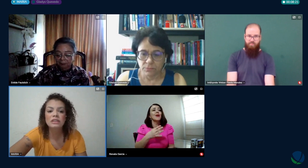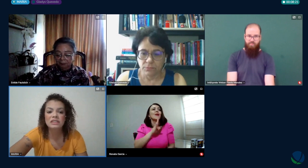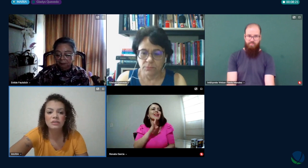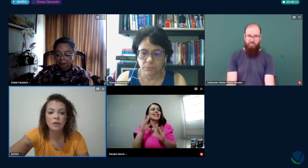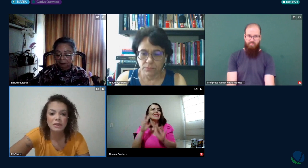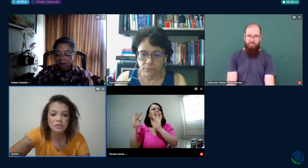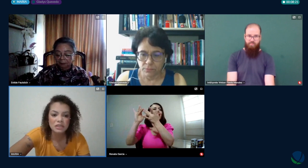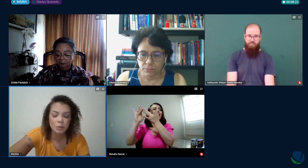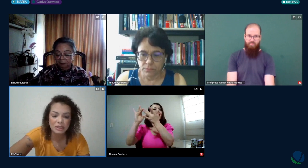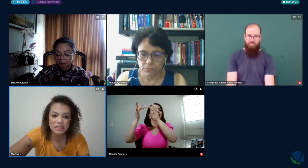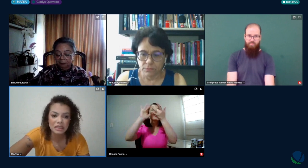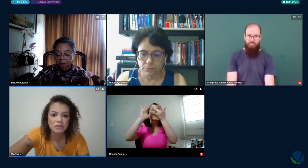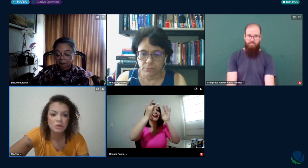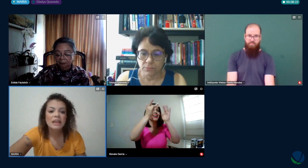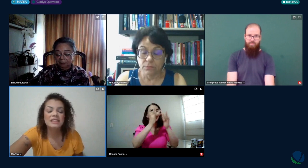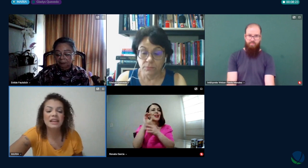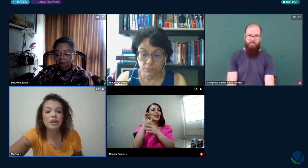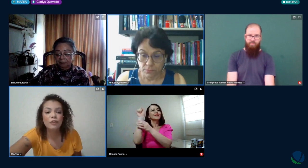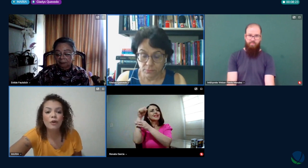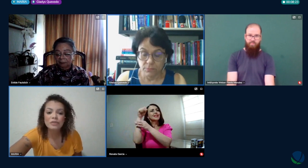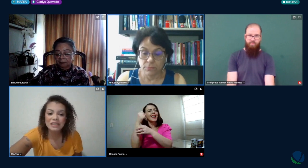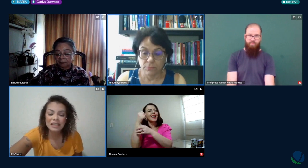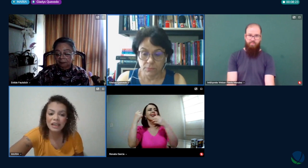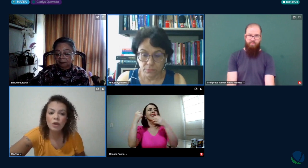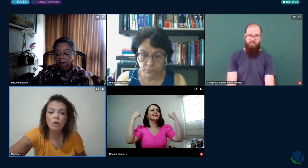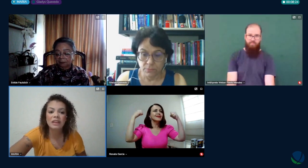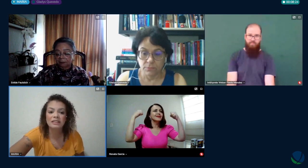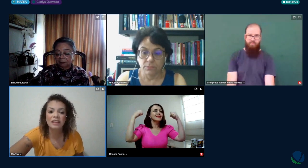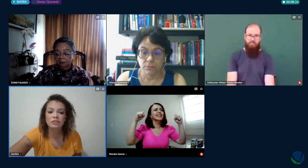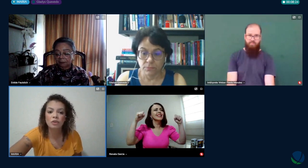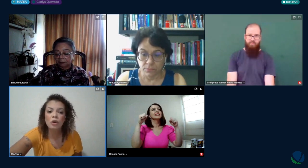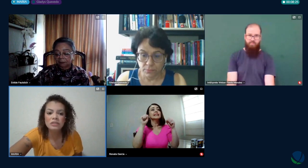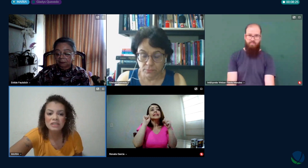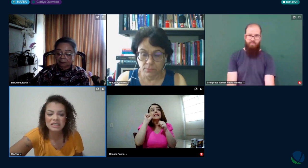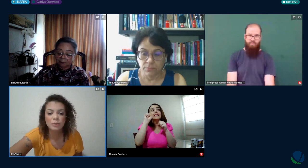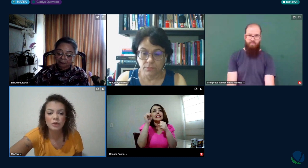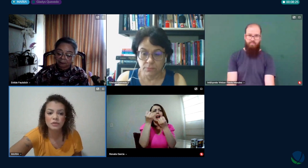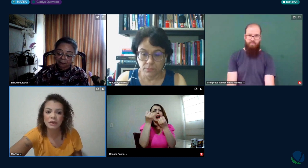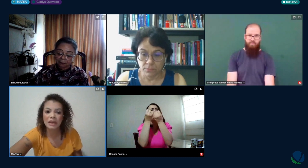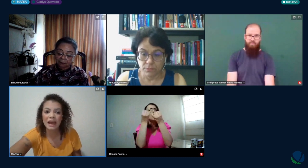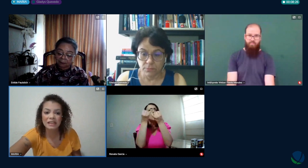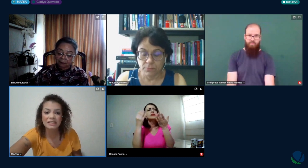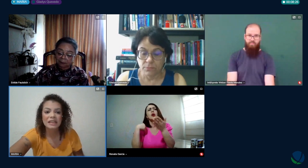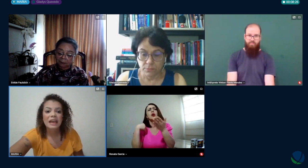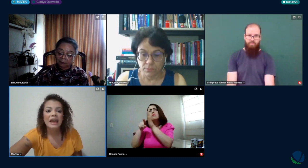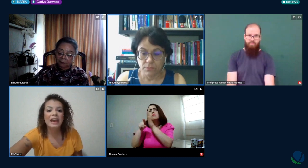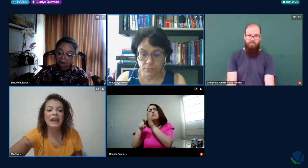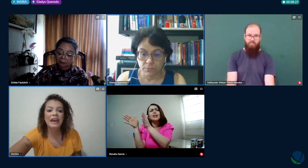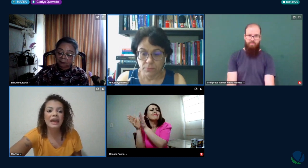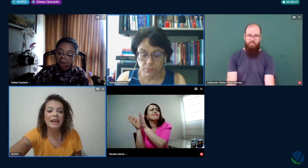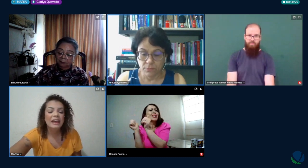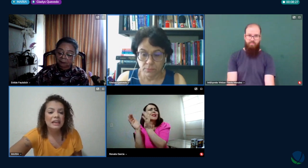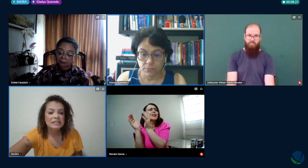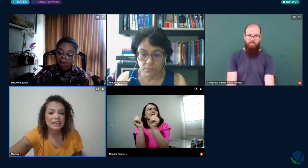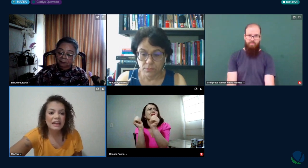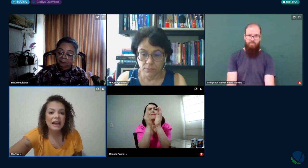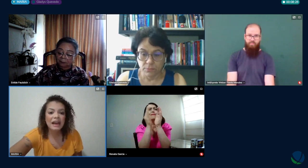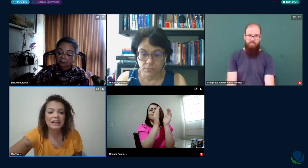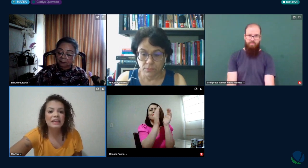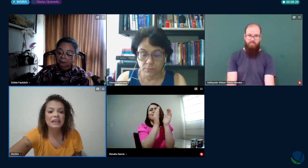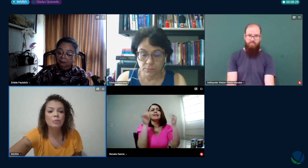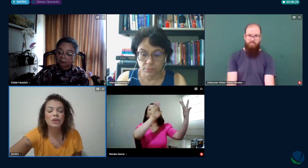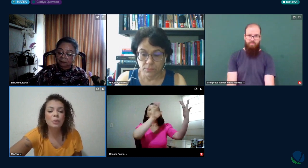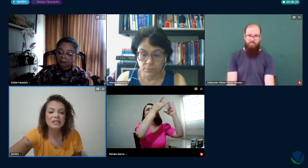conseguir todas as informações que eu preciso? Será que eu vou conseguir contatar todos esses profissionais?